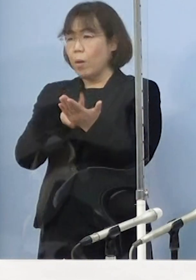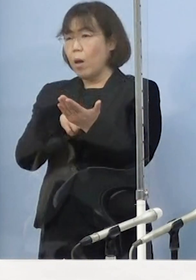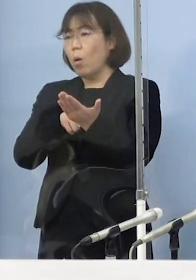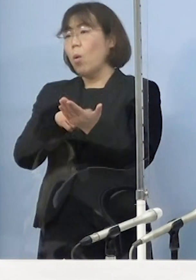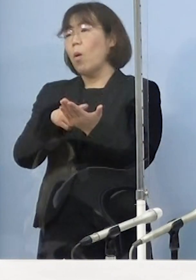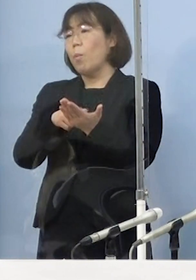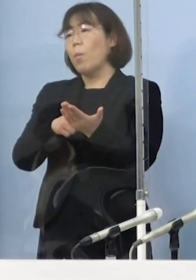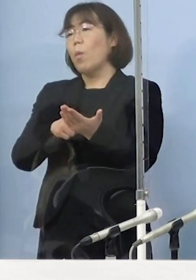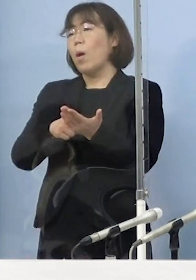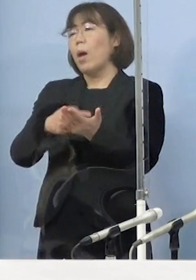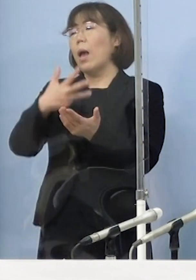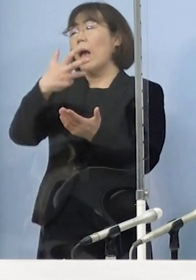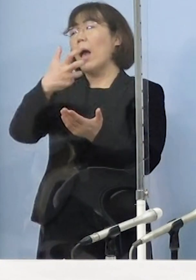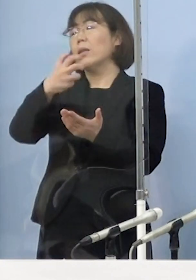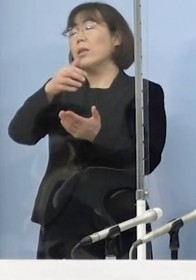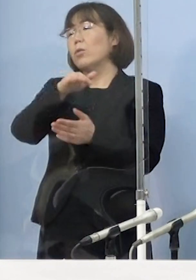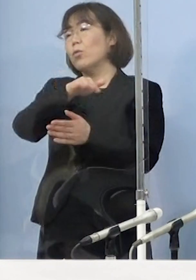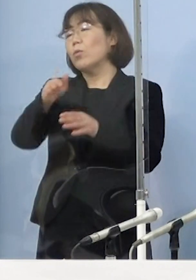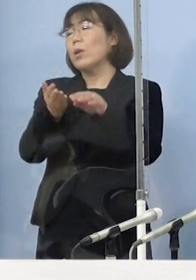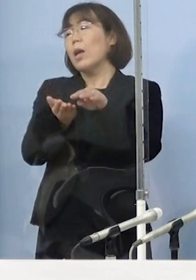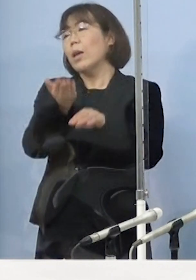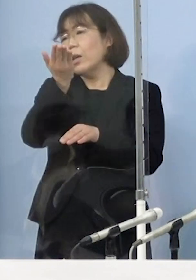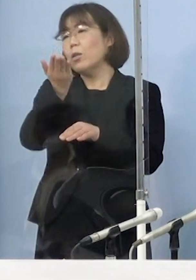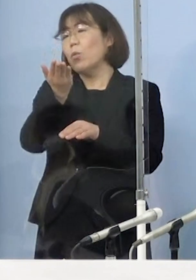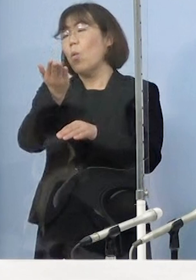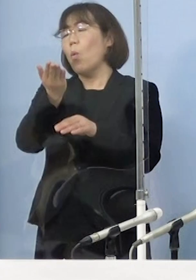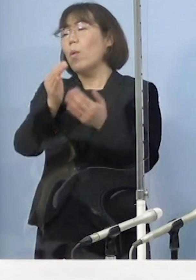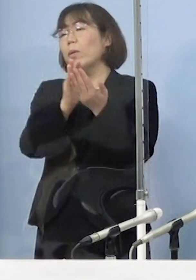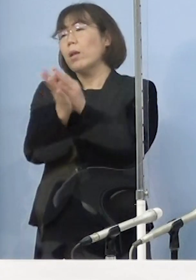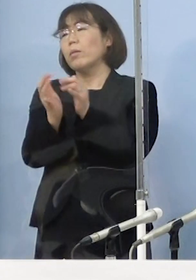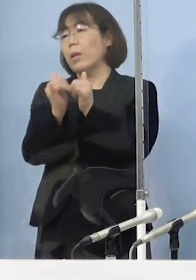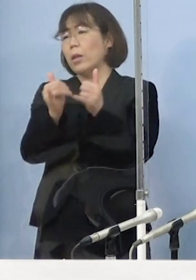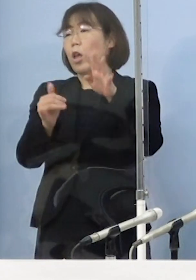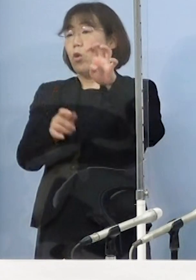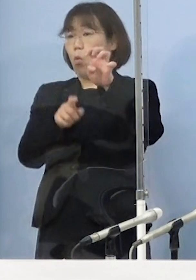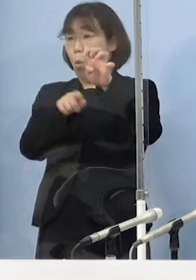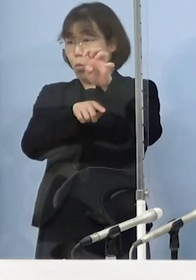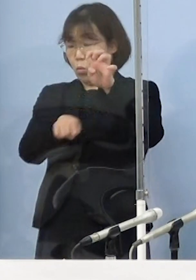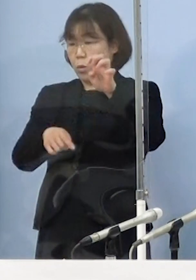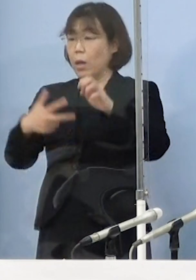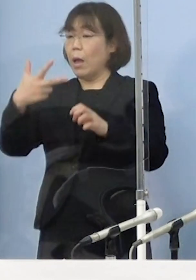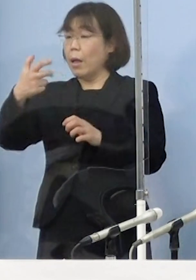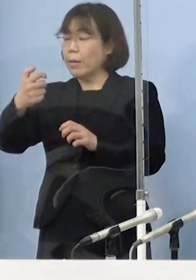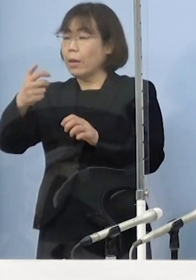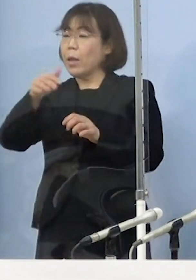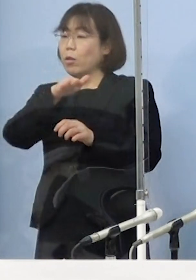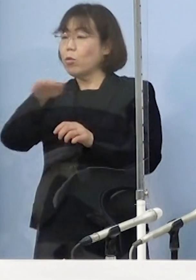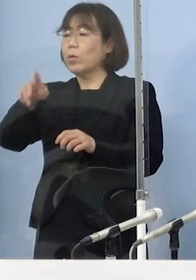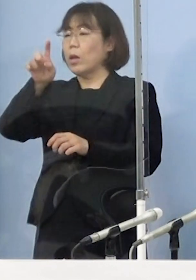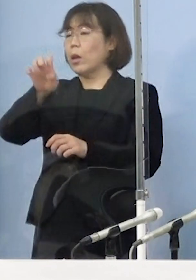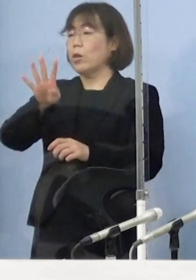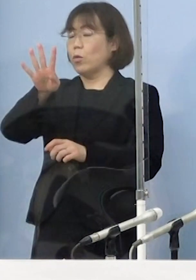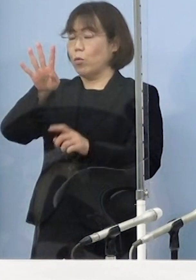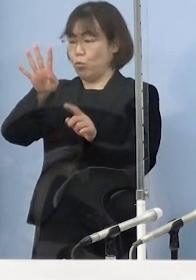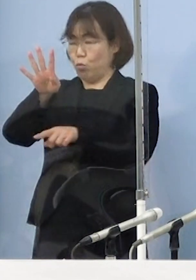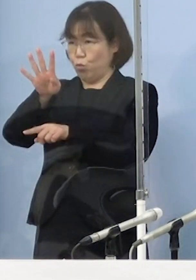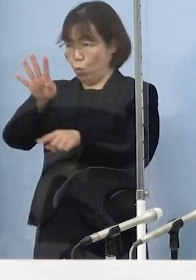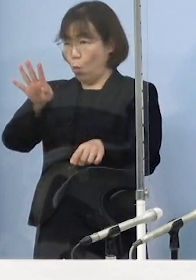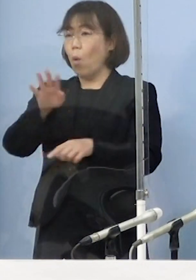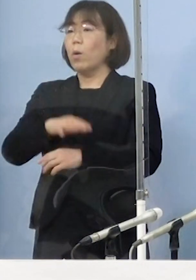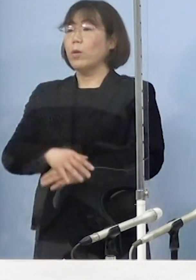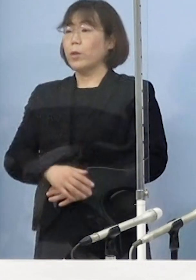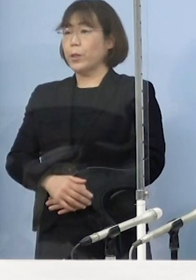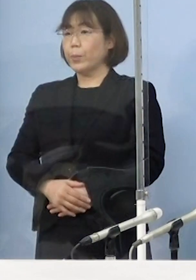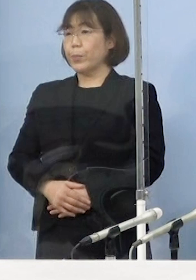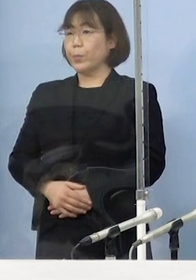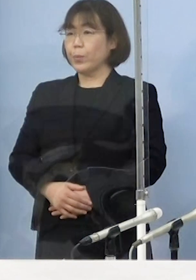多いのが80代以上なんですね。ここが40名、そして70代が14名、こういう形にこう